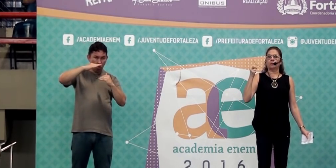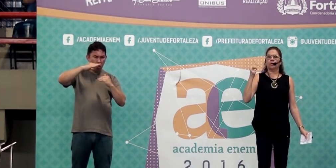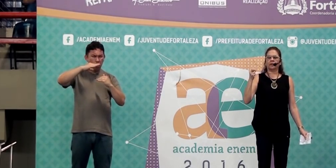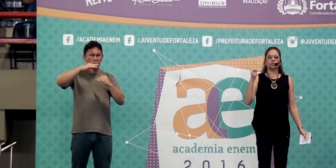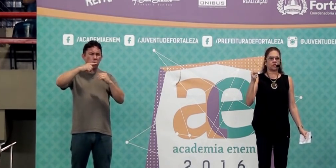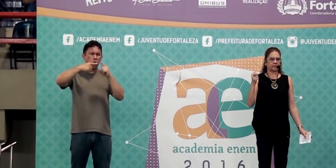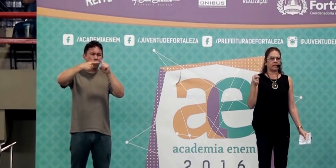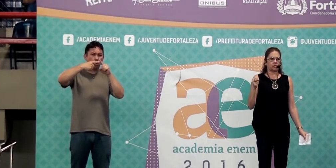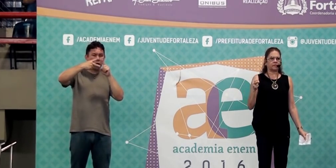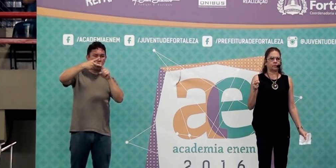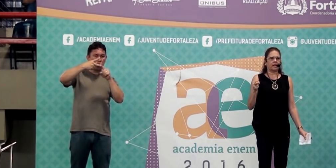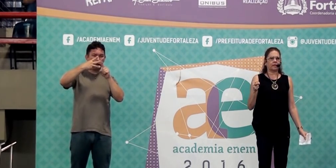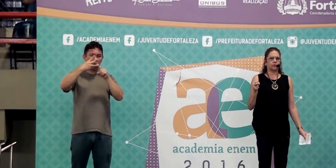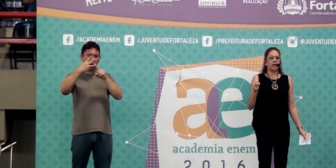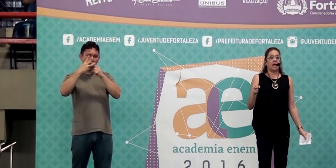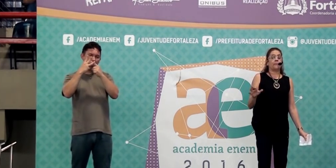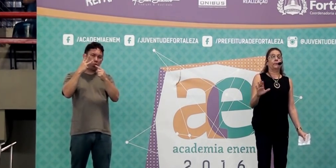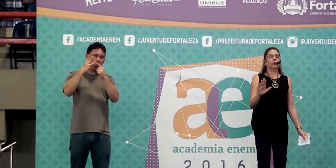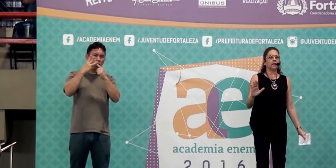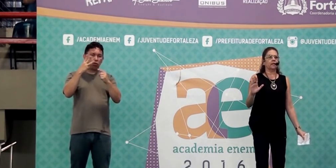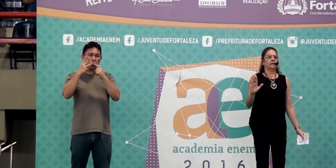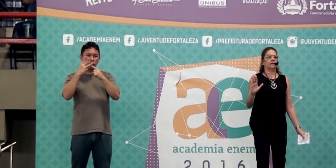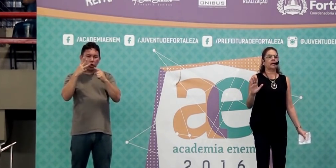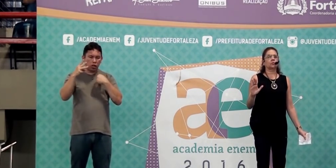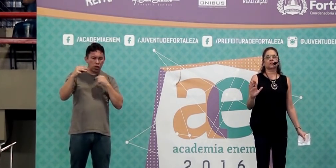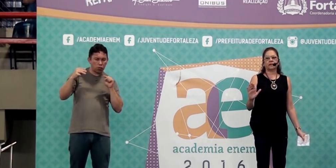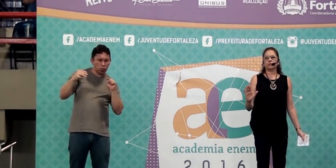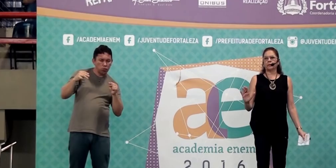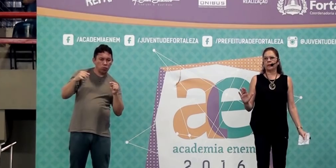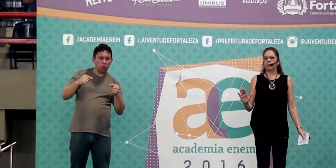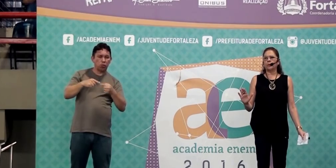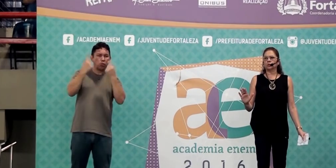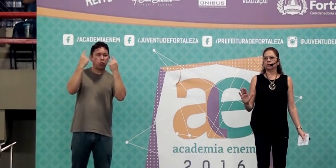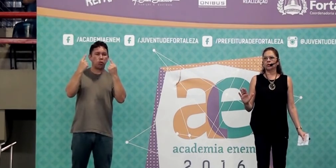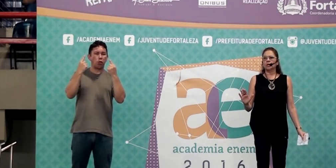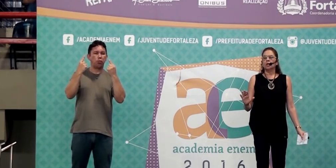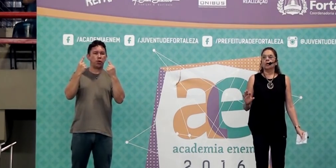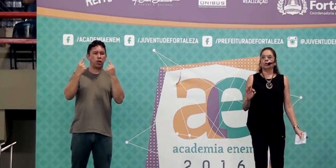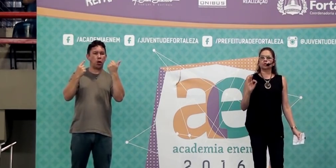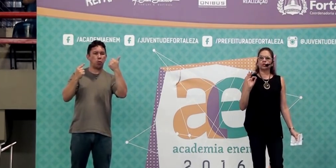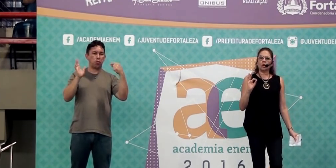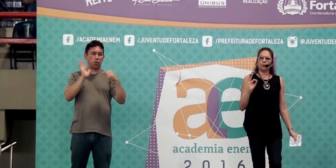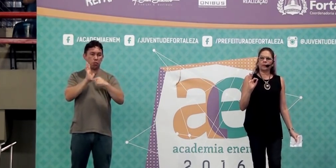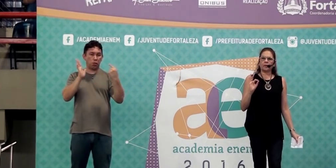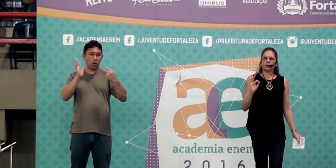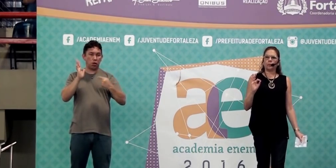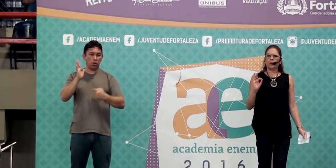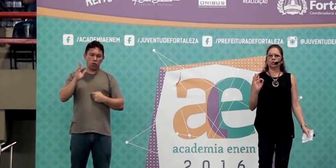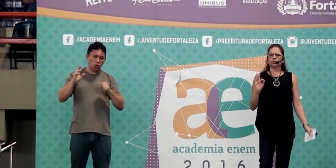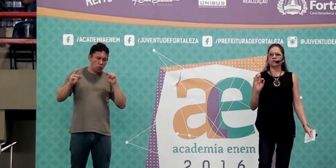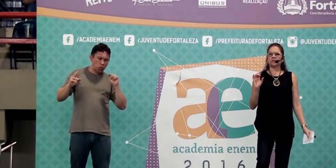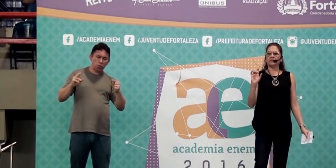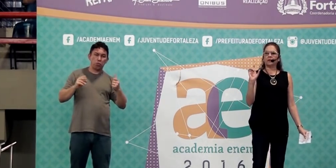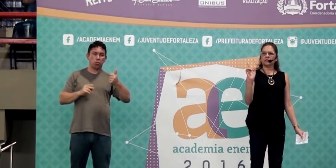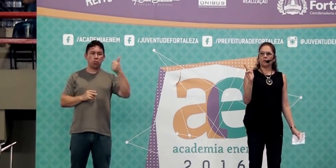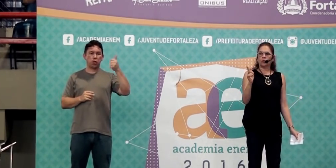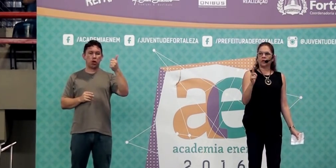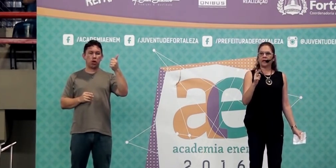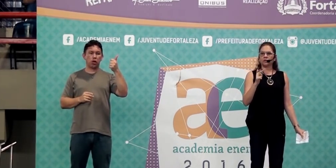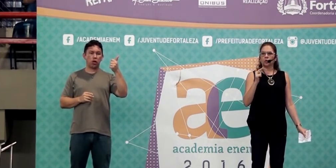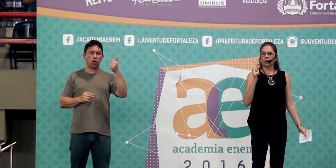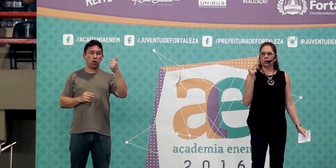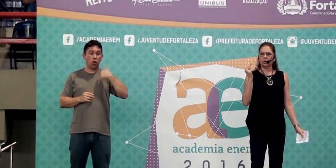o termômetro já seja acionado. É por ali que acontece o primeiro ponto. Usou o primeiro ponto, você vai